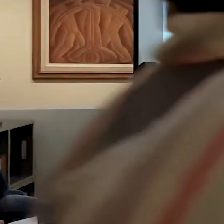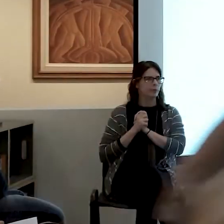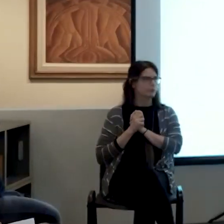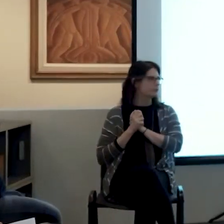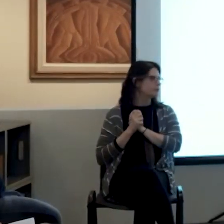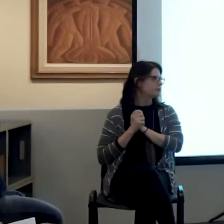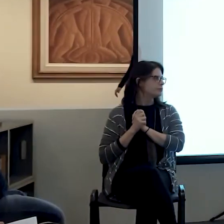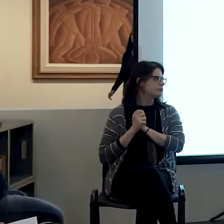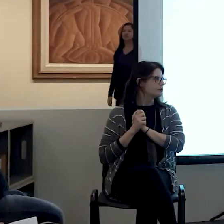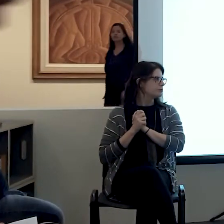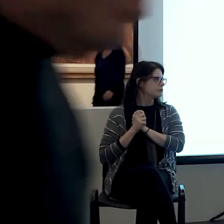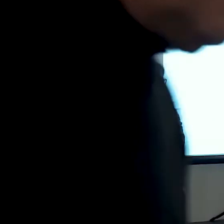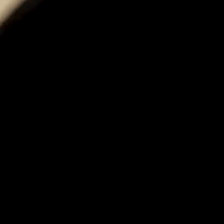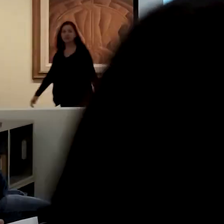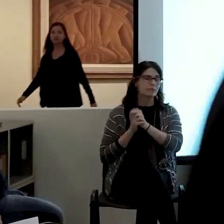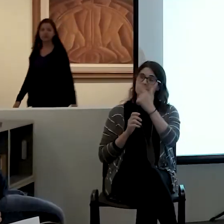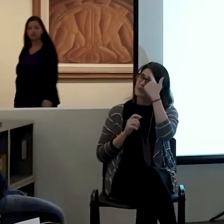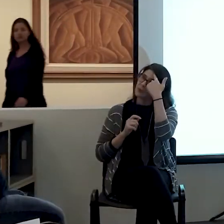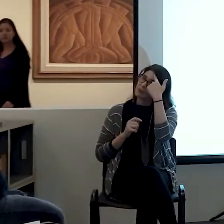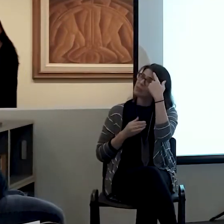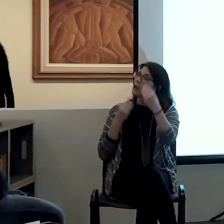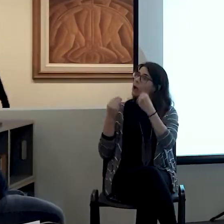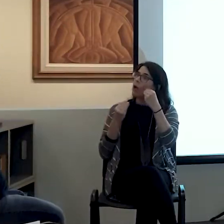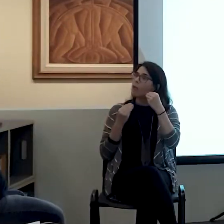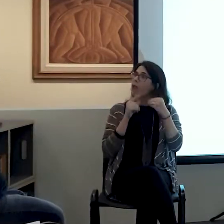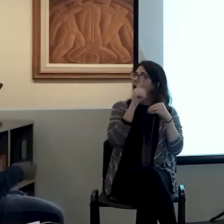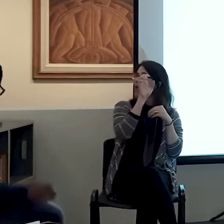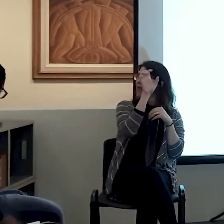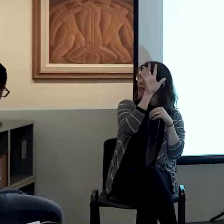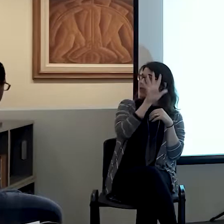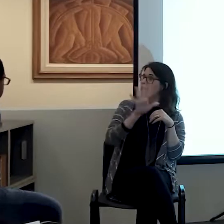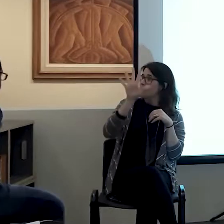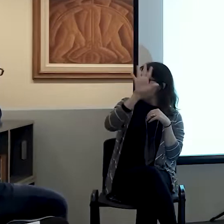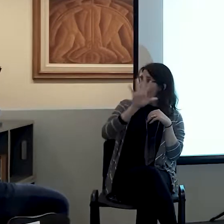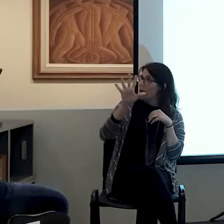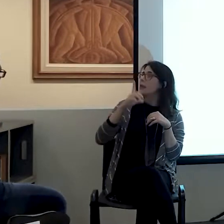no contexto das revoluções da Europa, né? Eu falei